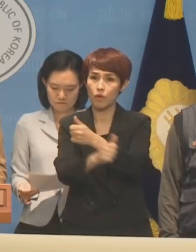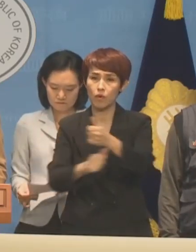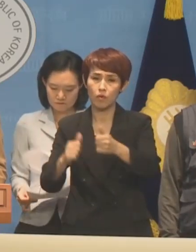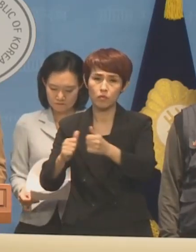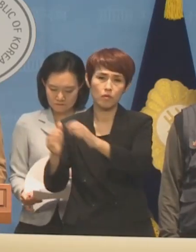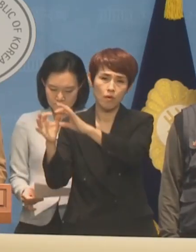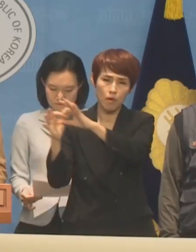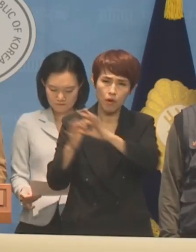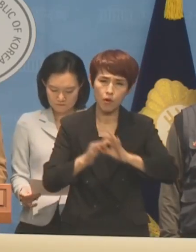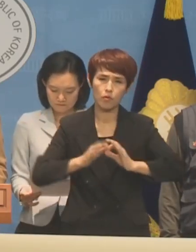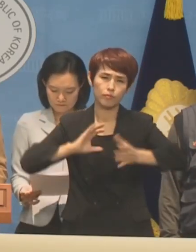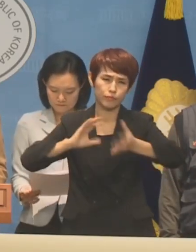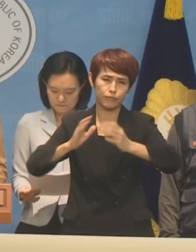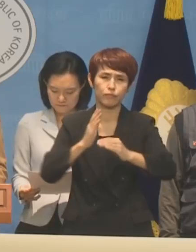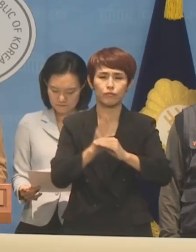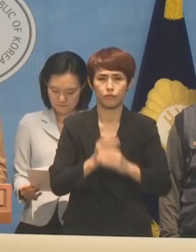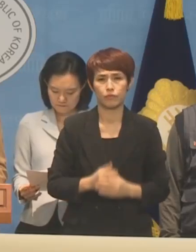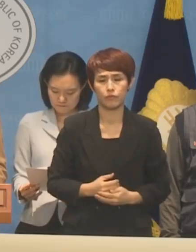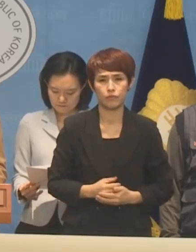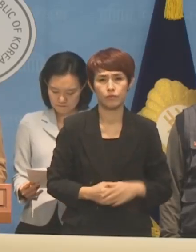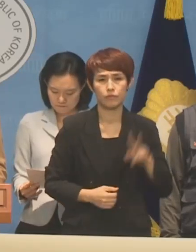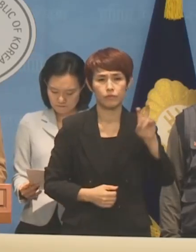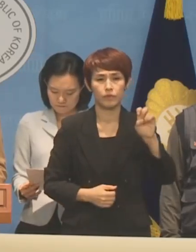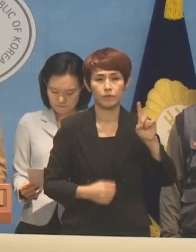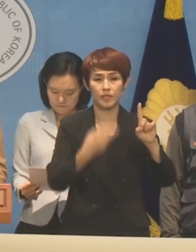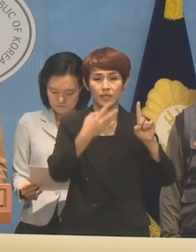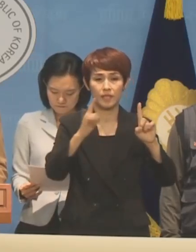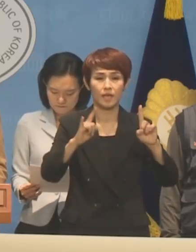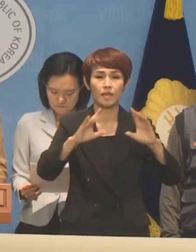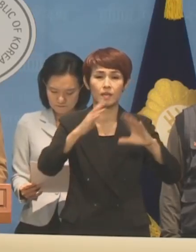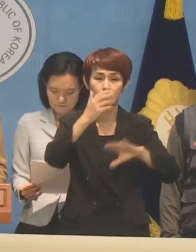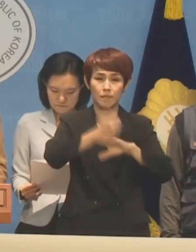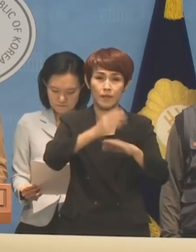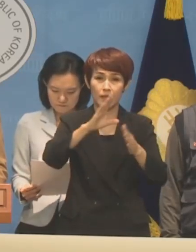적이 없었습니다. 21대 마지막